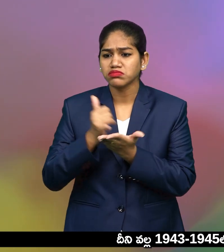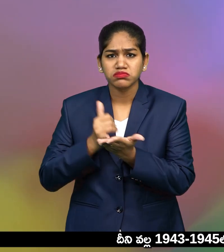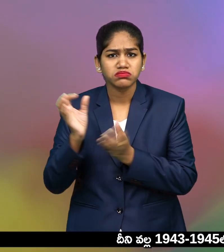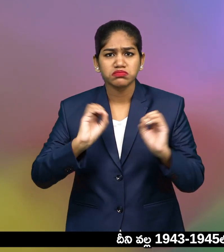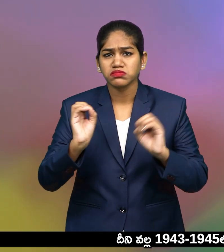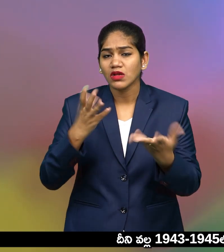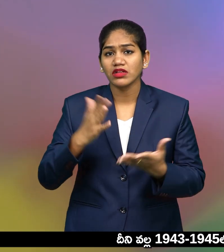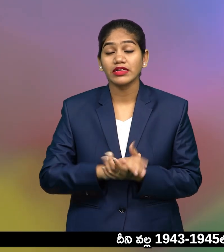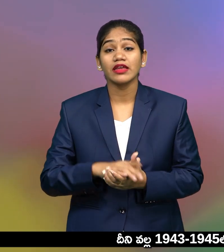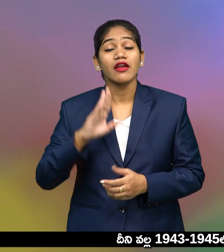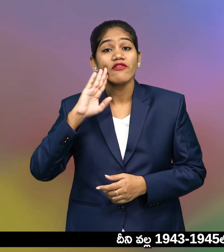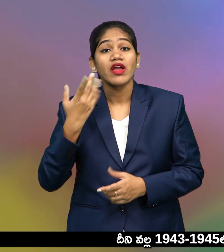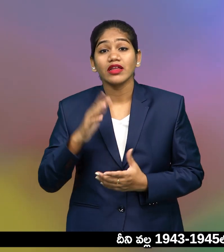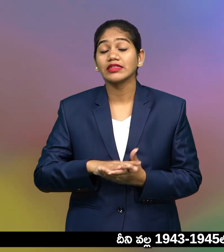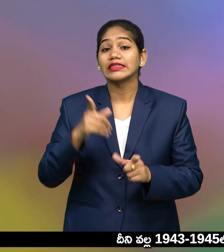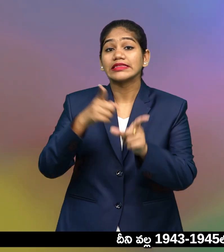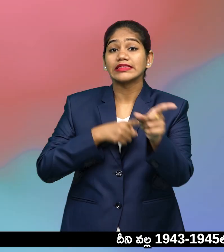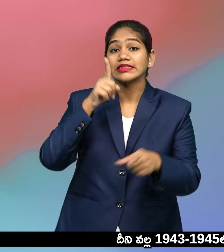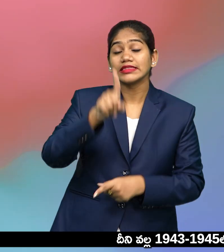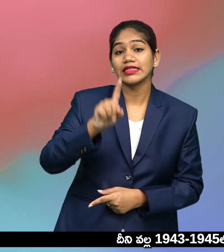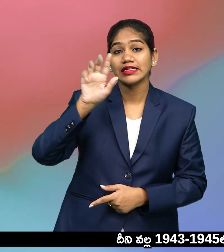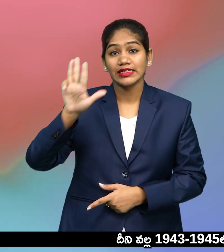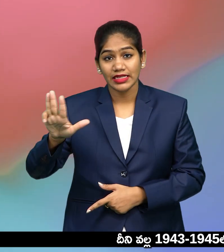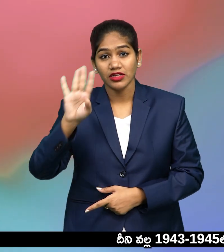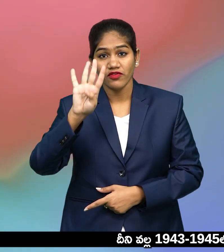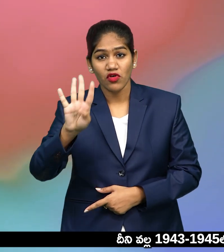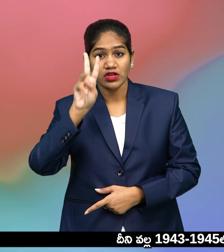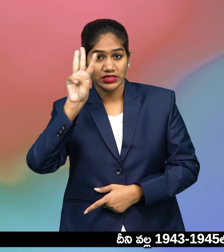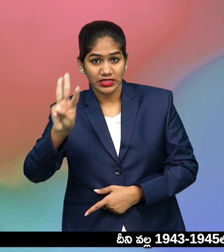1943-1945లో భారతదేశంలో తీవ్ర కరువు ఏర్పడింది.